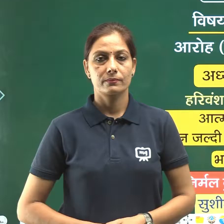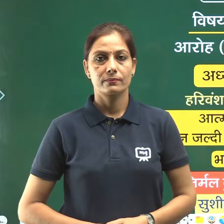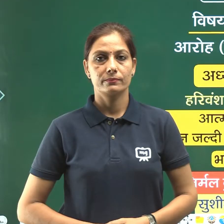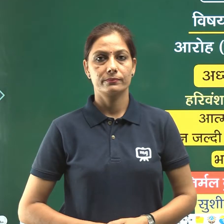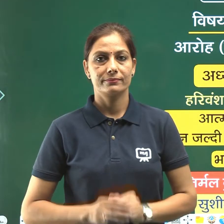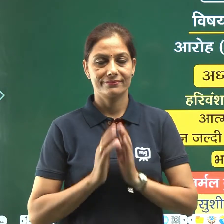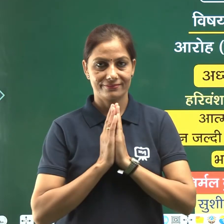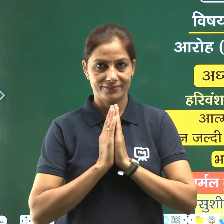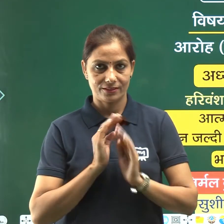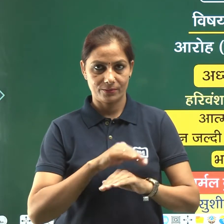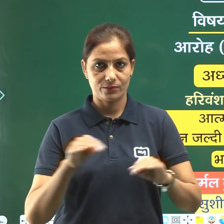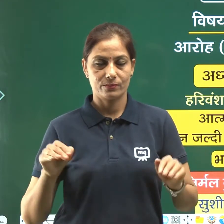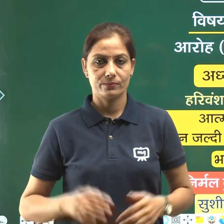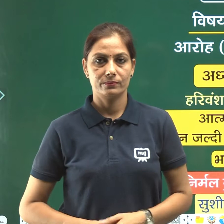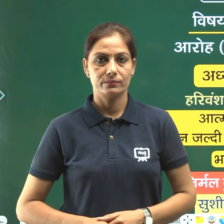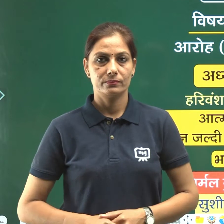नमस्कार